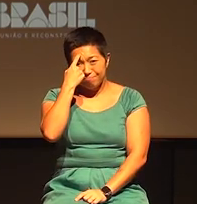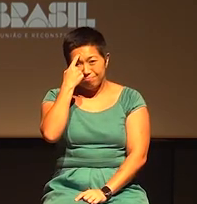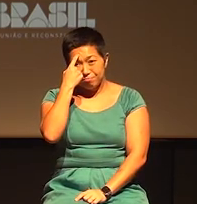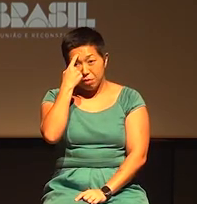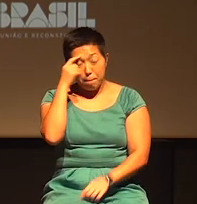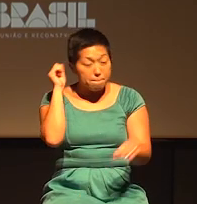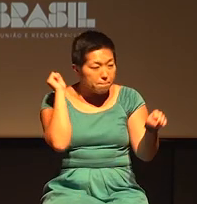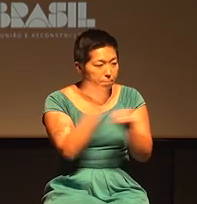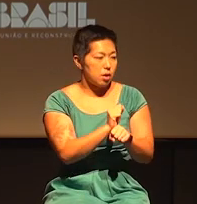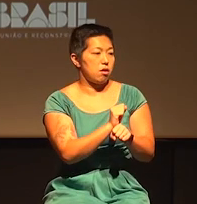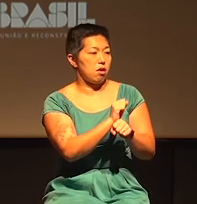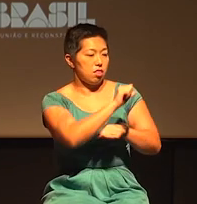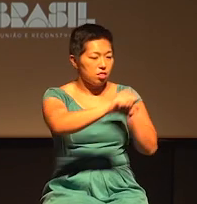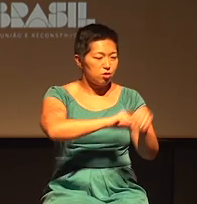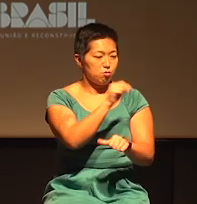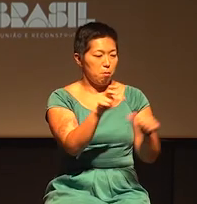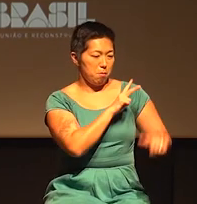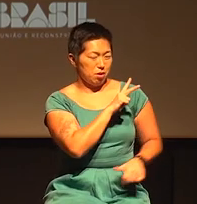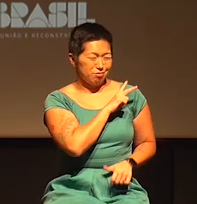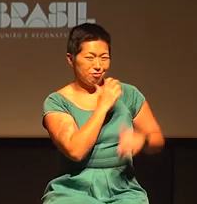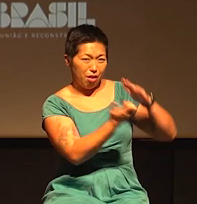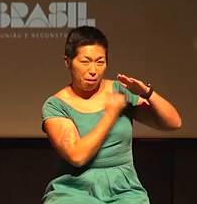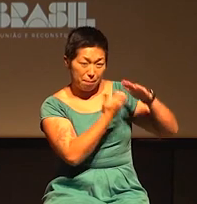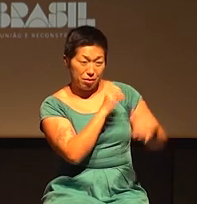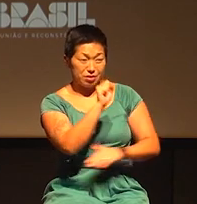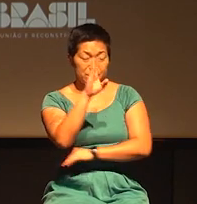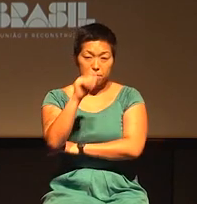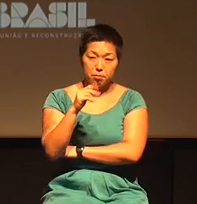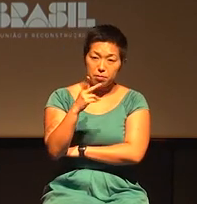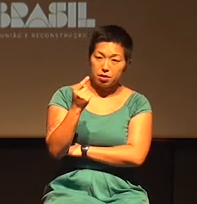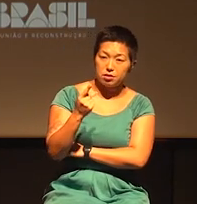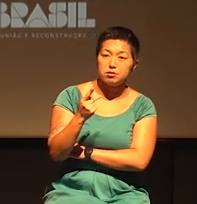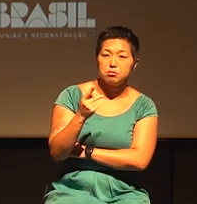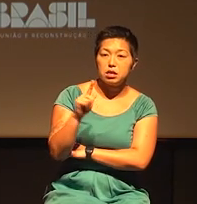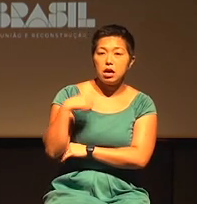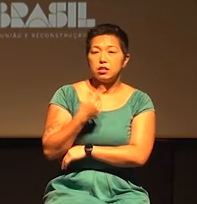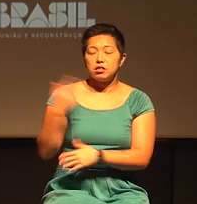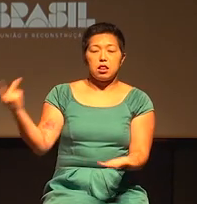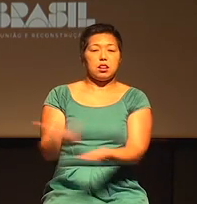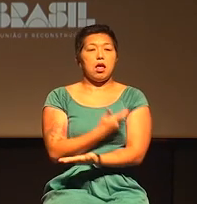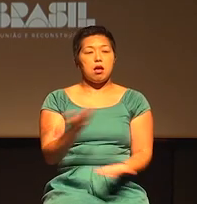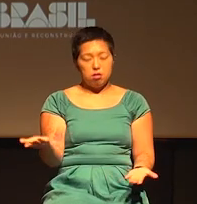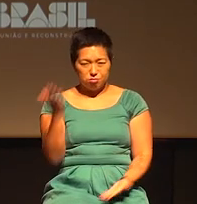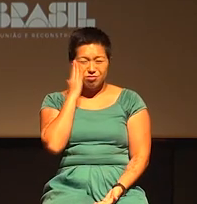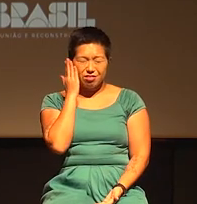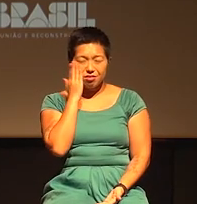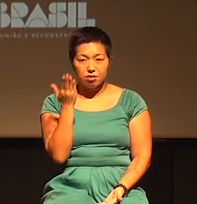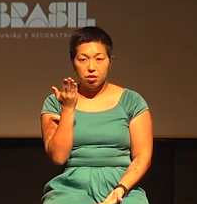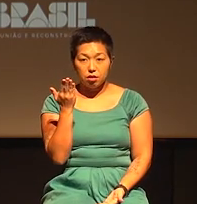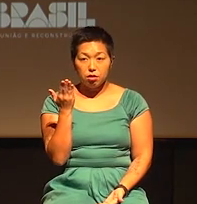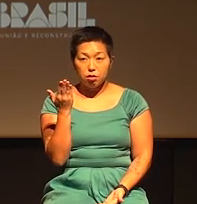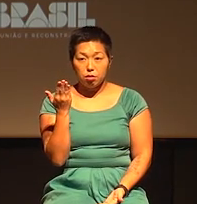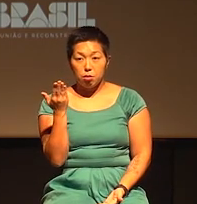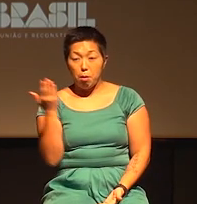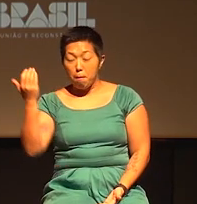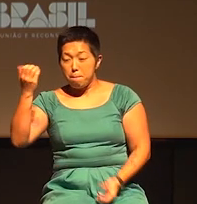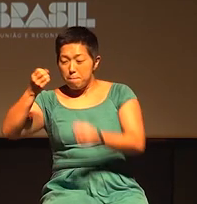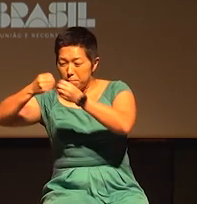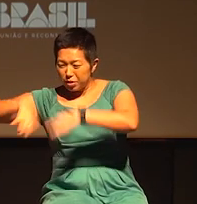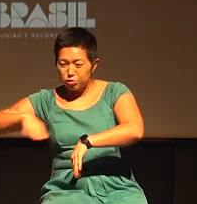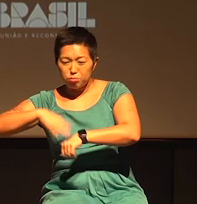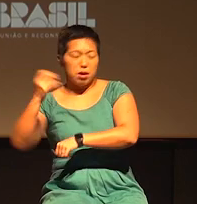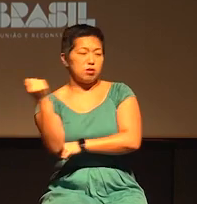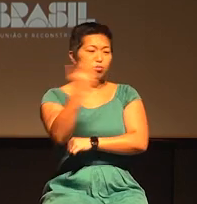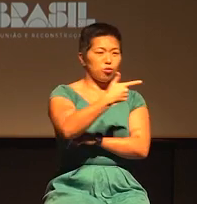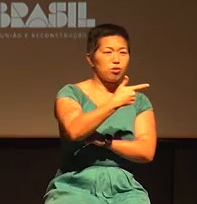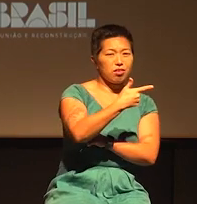privatização da Sabesp a gente sei lá a gente vai tá derrapando sabe o o o o ônus é maior do que o bônus desses trabalhos